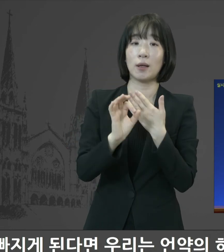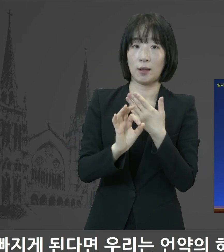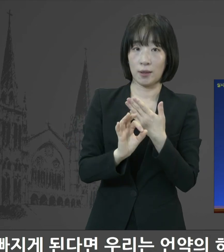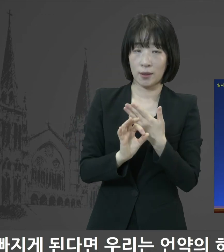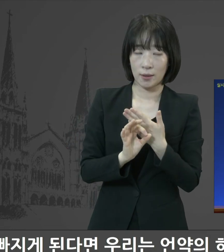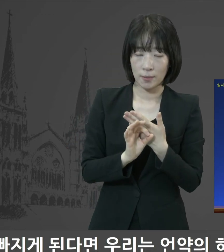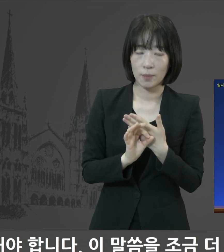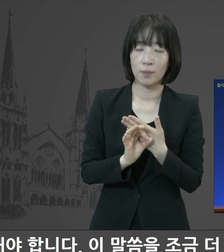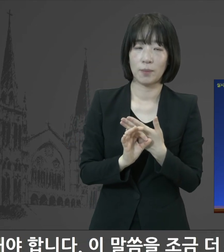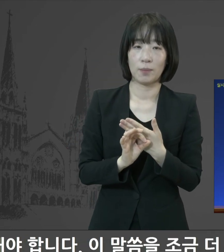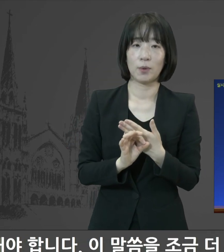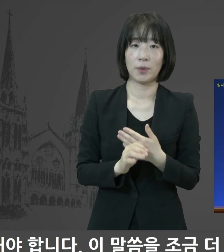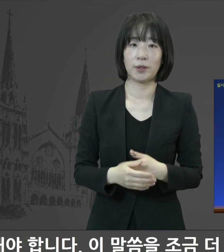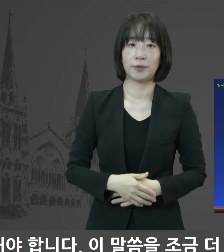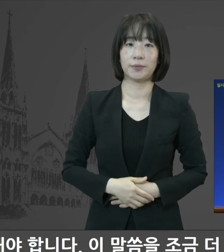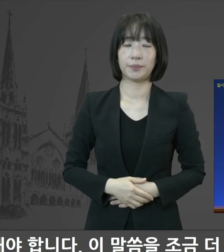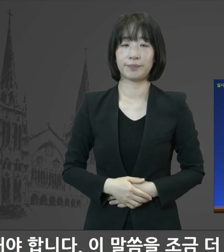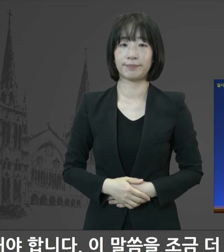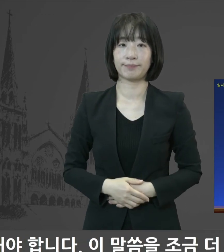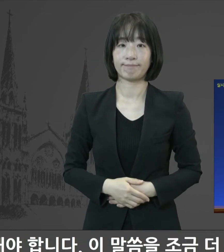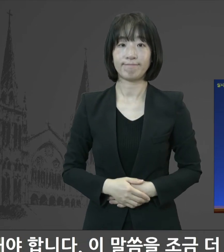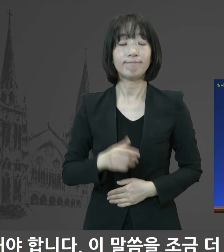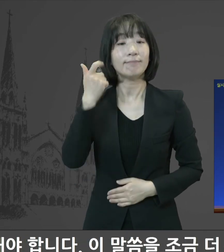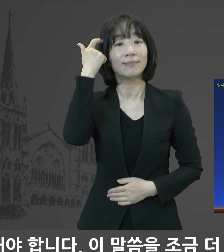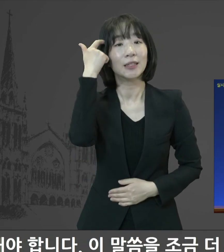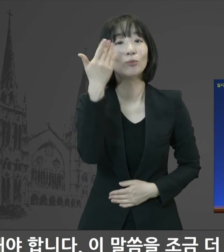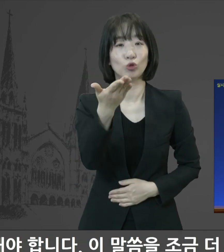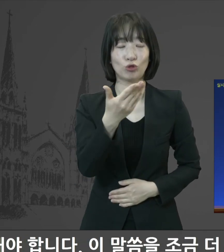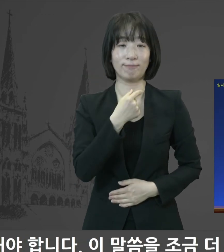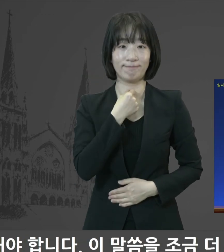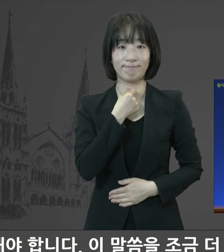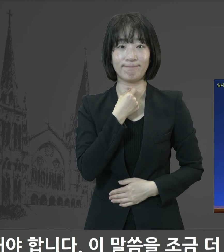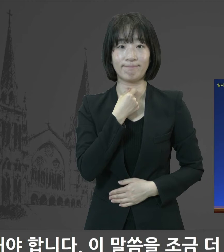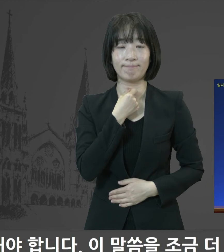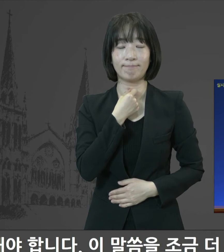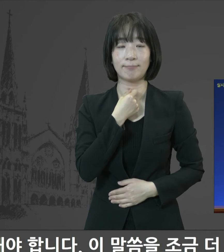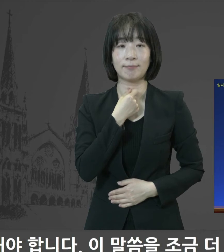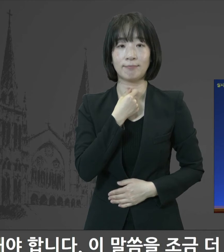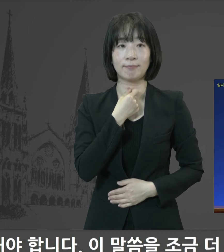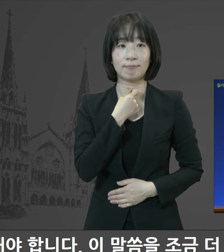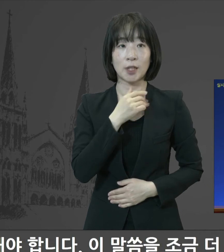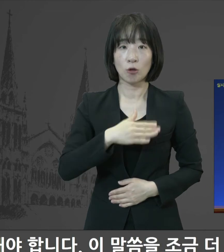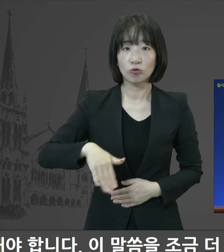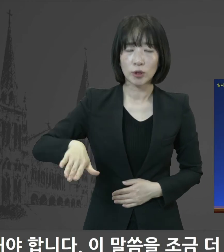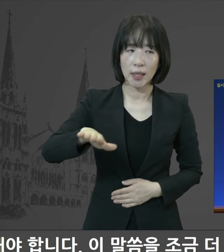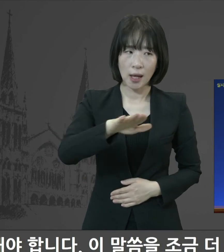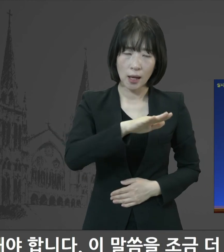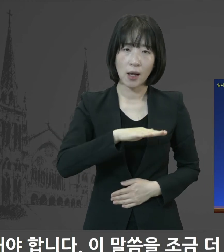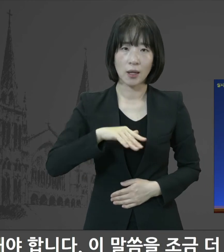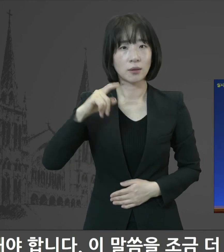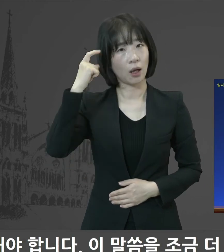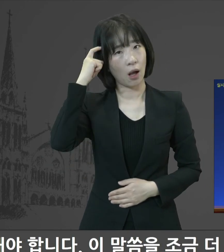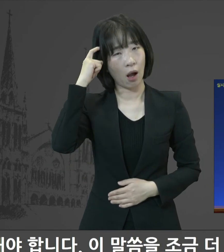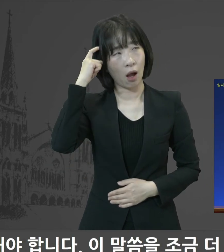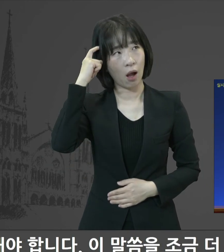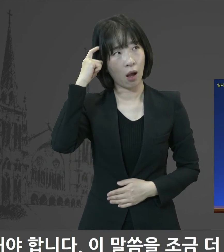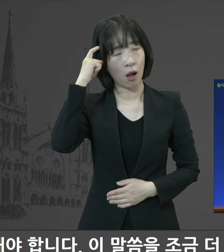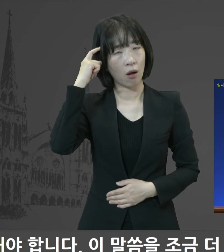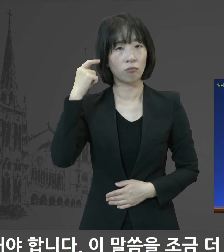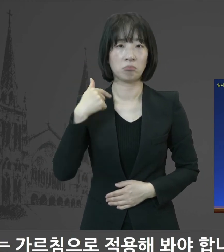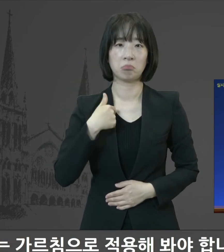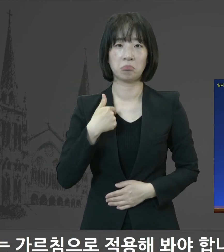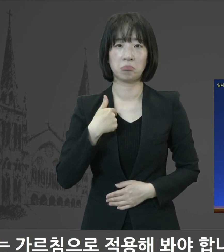가르침으로 적용해 봐야 됩니다. 여러분, 이런 질문을 던져 보십시오. 자, 우리가 지금 언뜻 생각하기에는 우리도